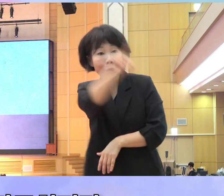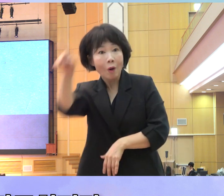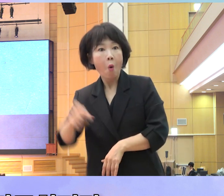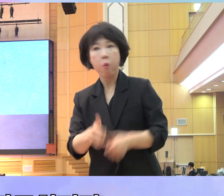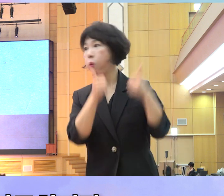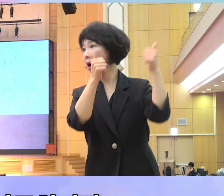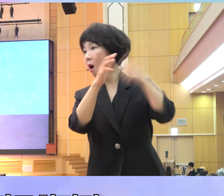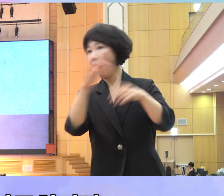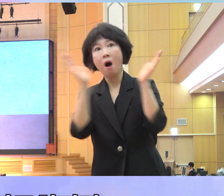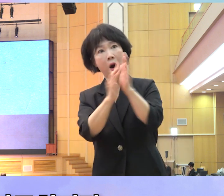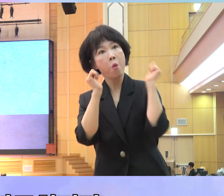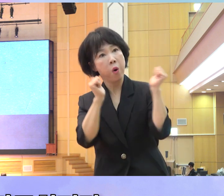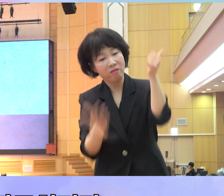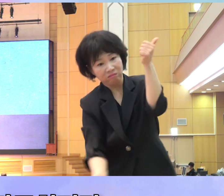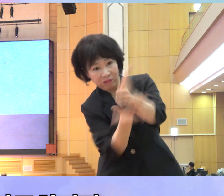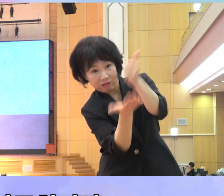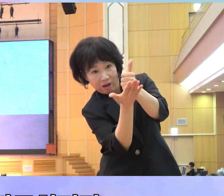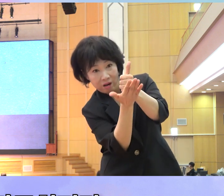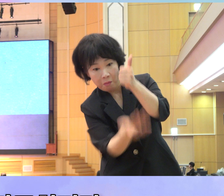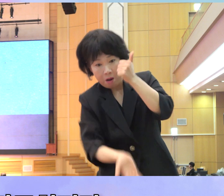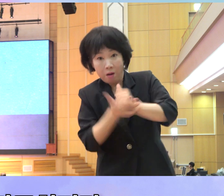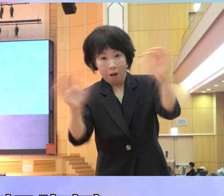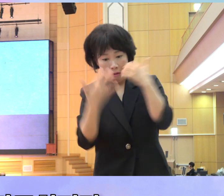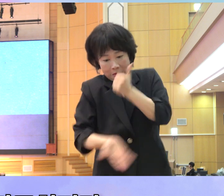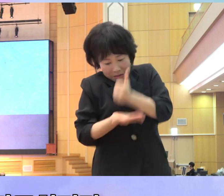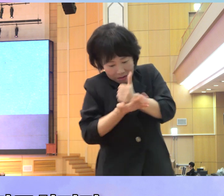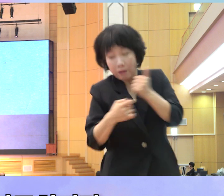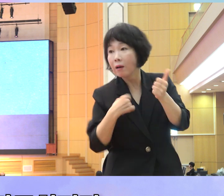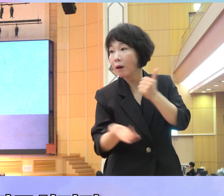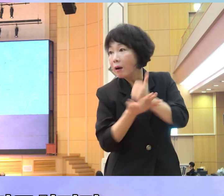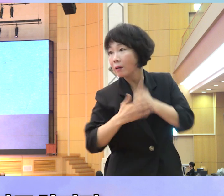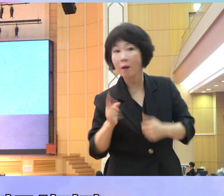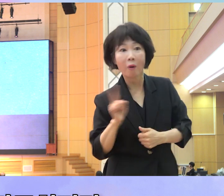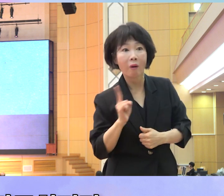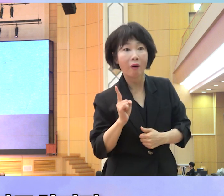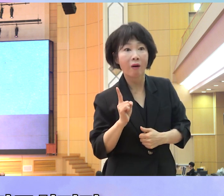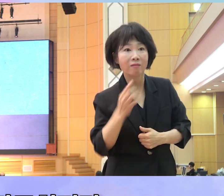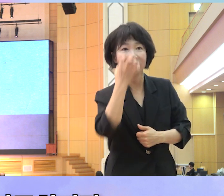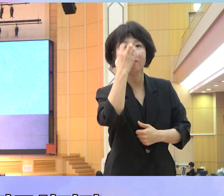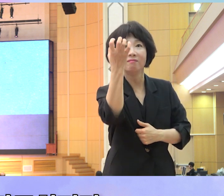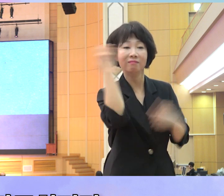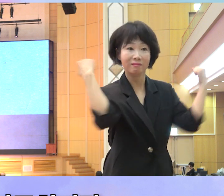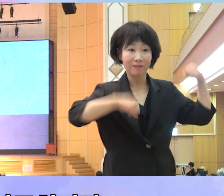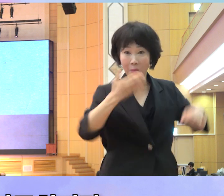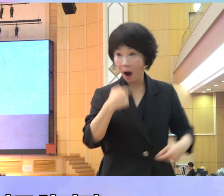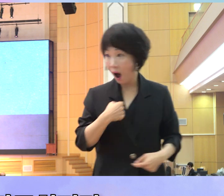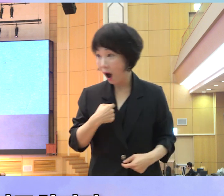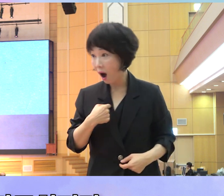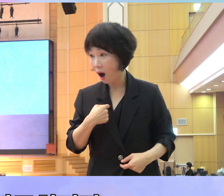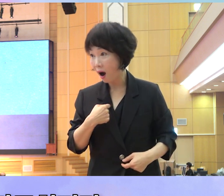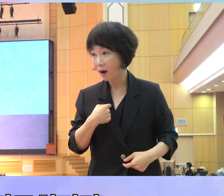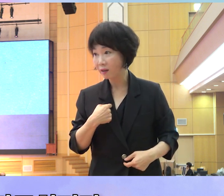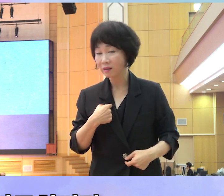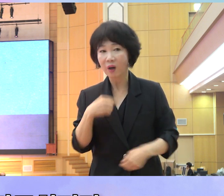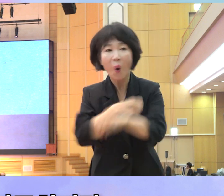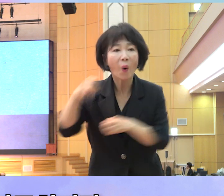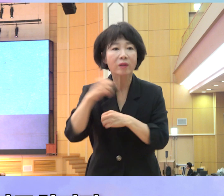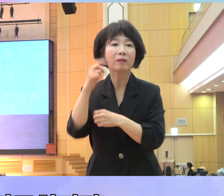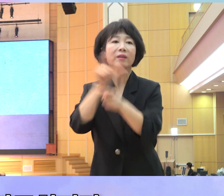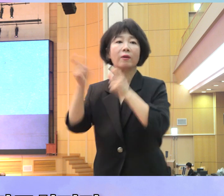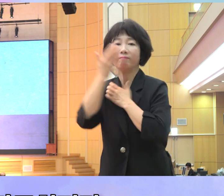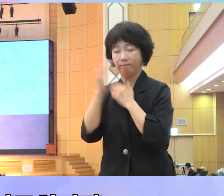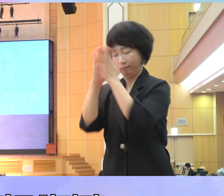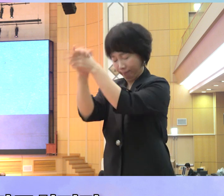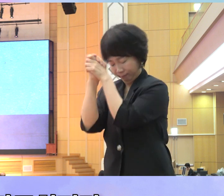할렐루야. 기도하세요. 여러분, 예를 들어서 제가 여러분들의 병은 고쳐질지어다 할 때만 아멘